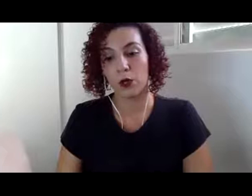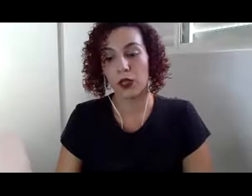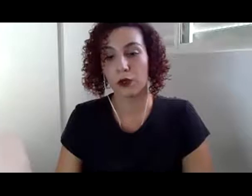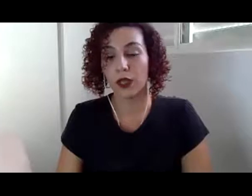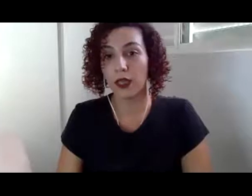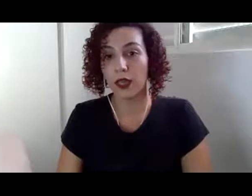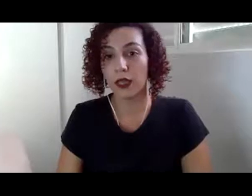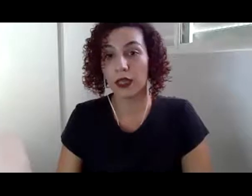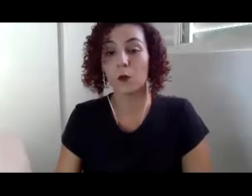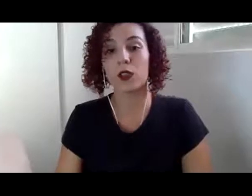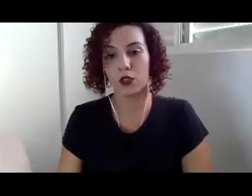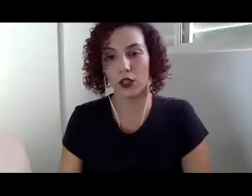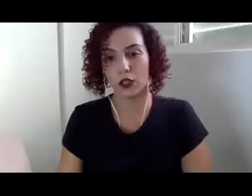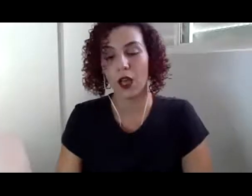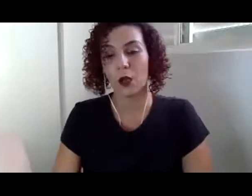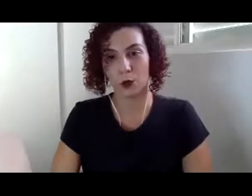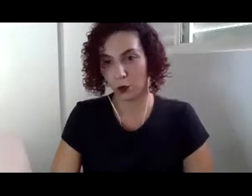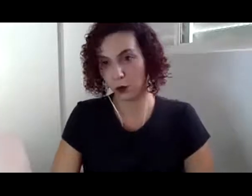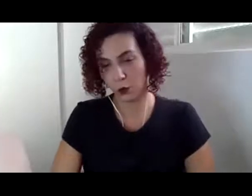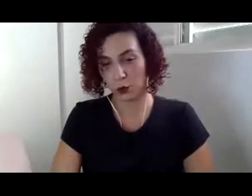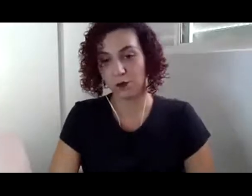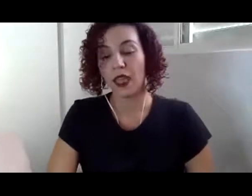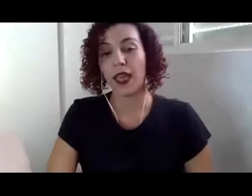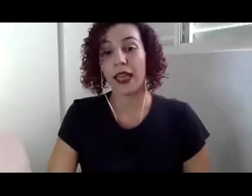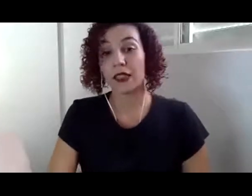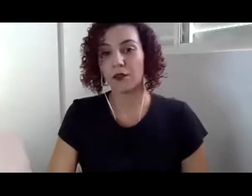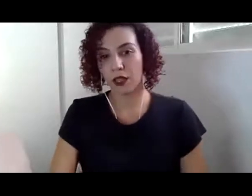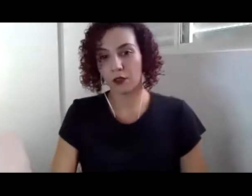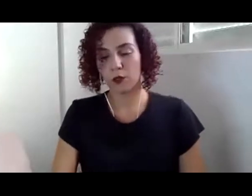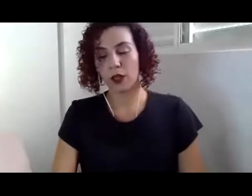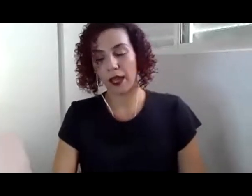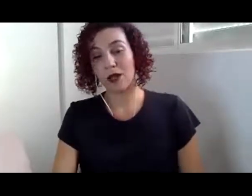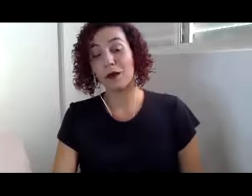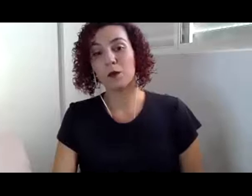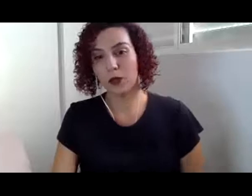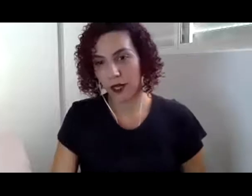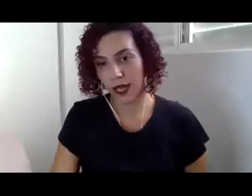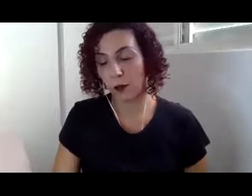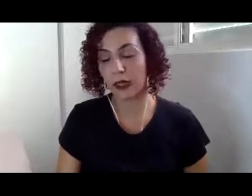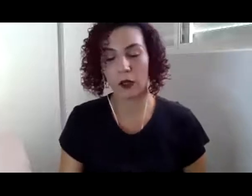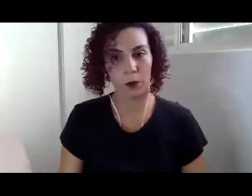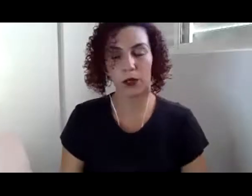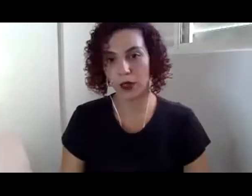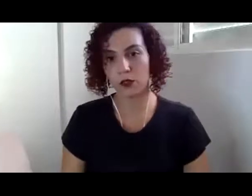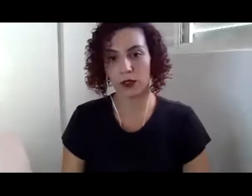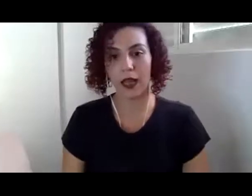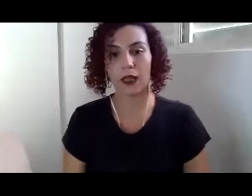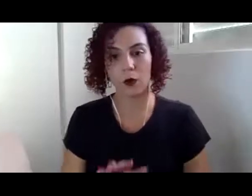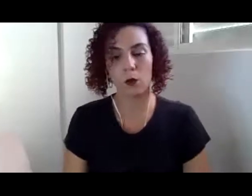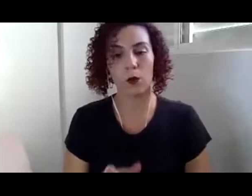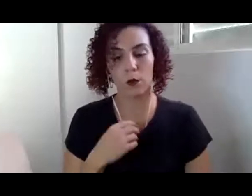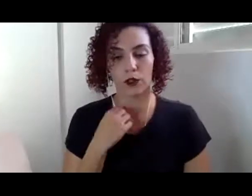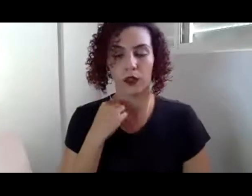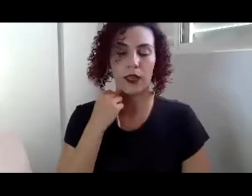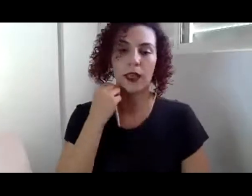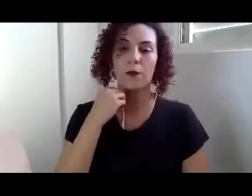Então, por isso que não se diz surdo-mudo. Esse vídeo do Léo, ele é muito legal, ele não é muito grande, tá? Aqui